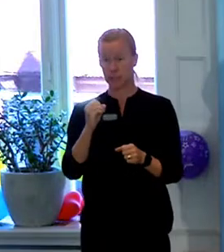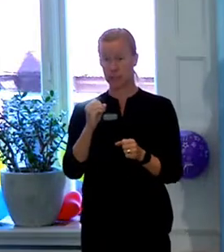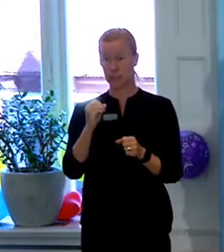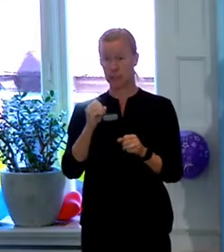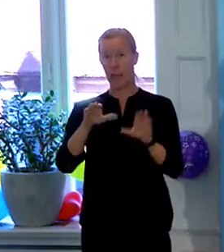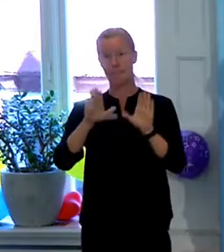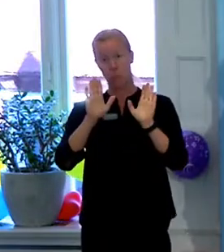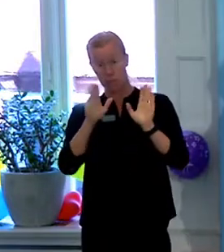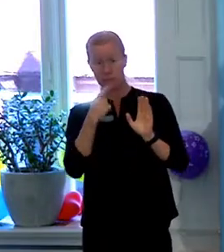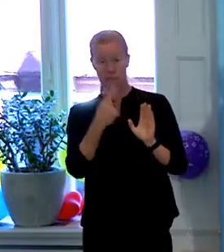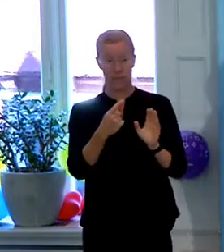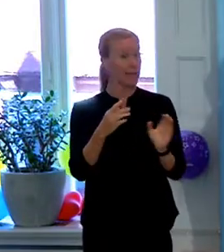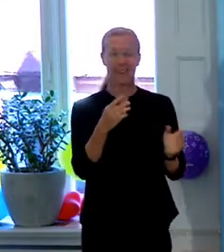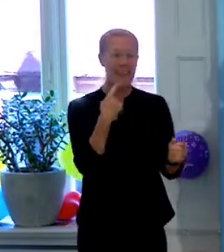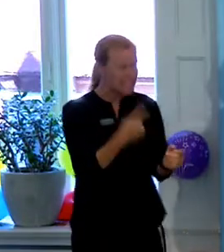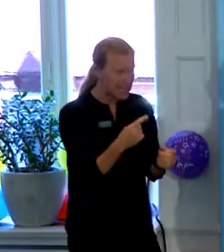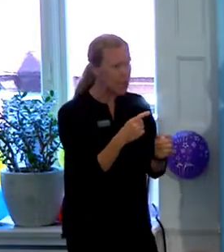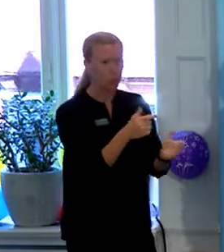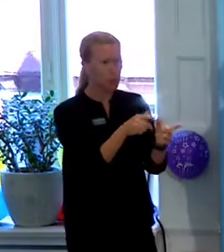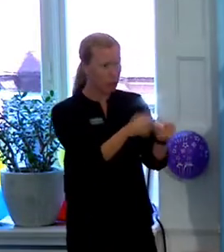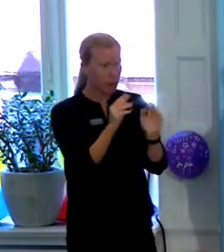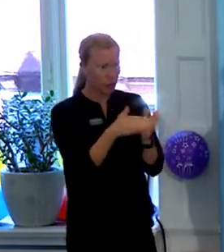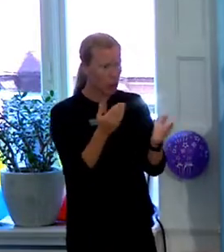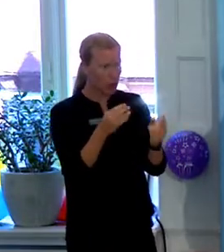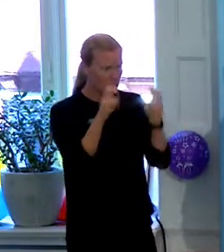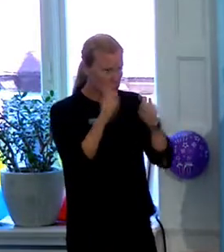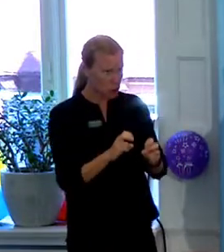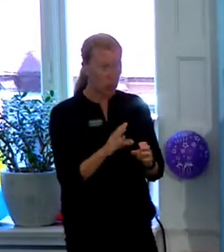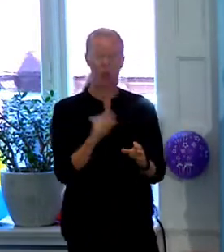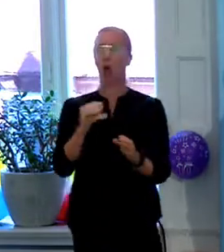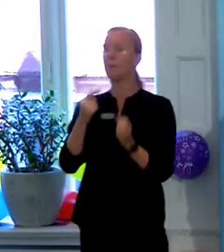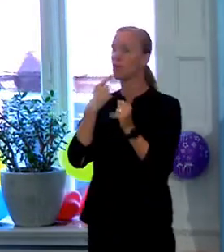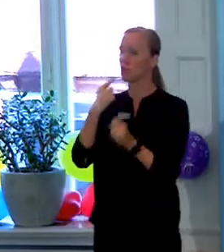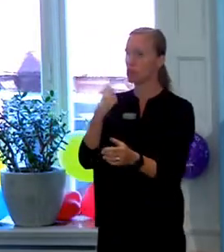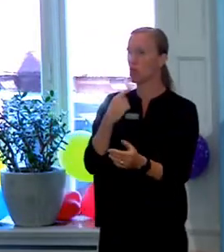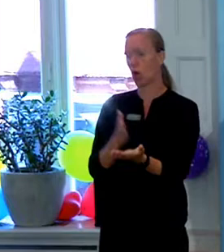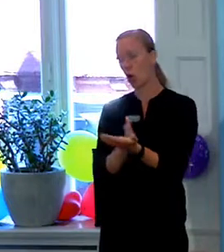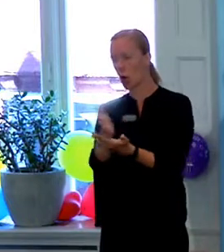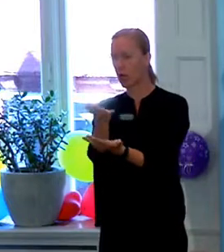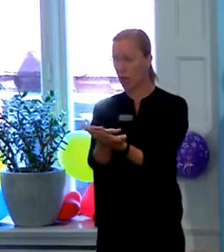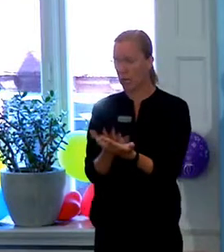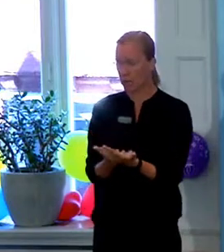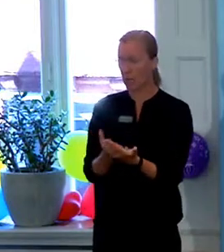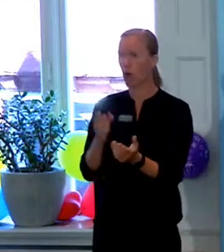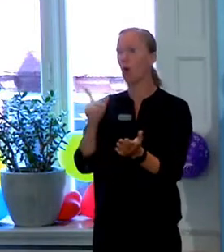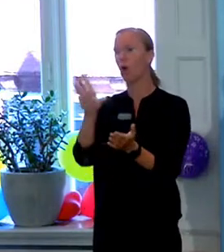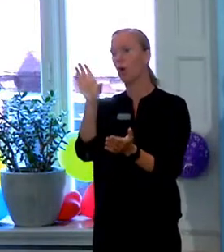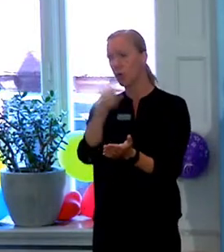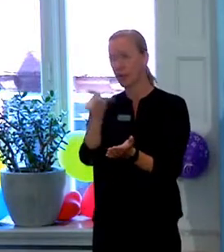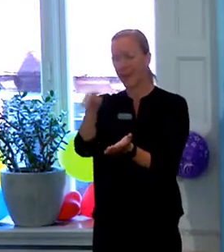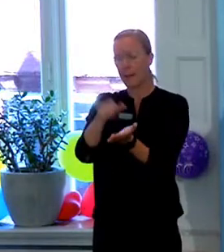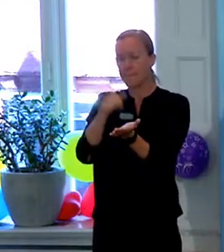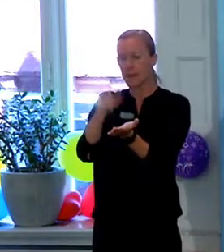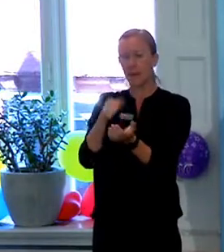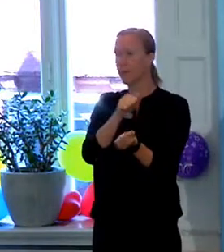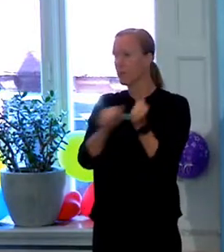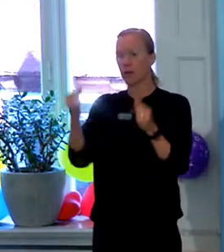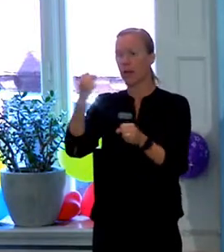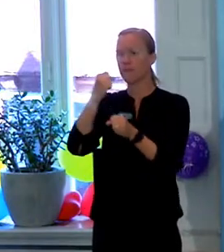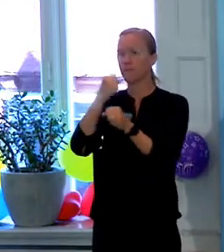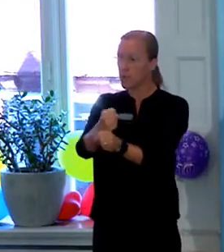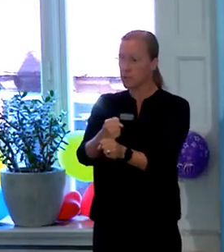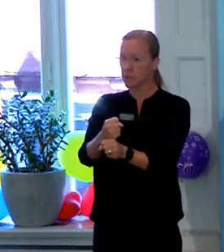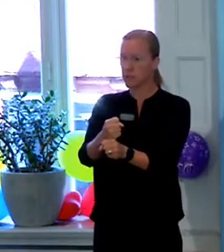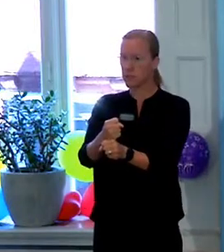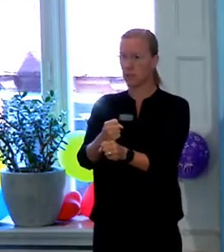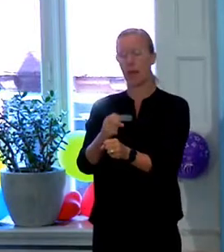muslimer, säger du. Men också, nej, jag citerar du citerar, men alltså kartläggningen så att säga. Och det är det jag menar på, att vi får inte fastna bara.